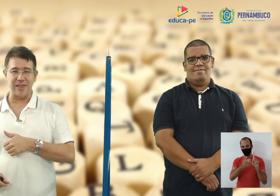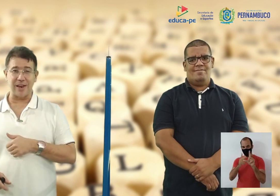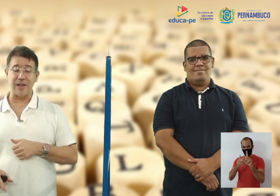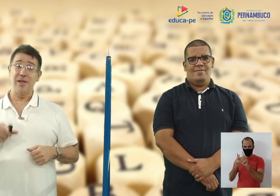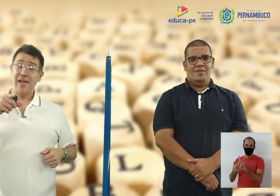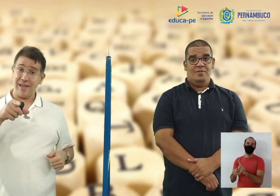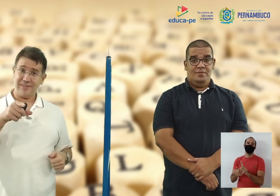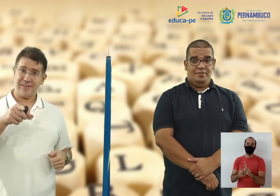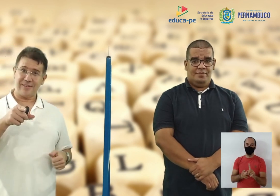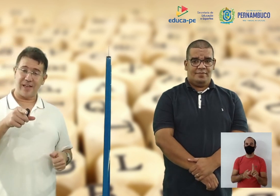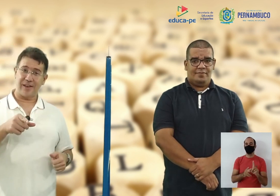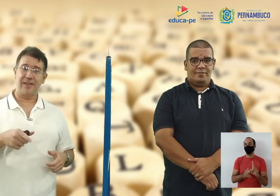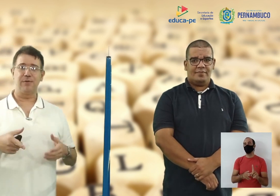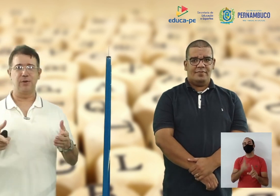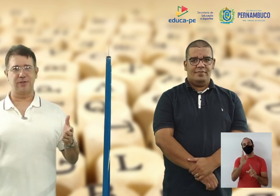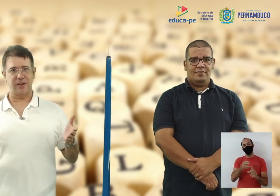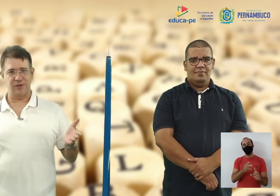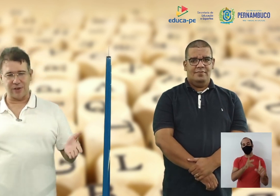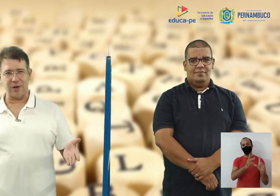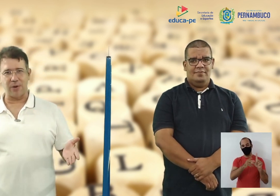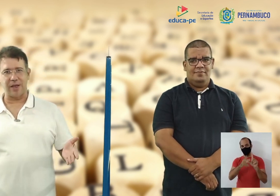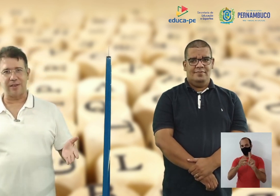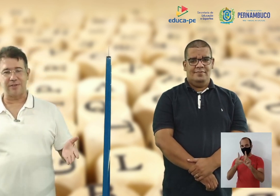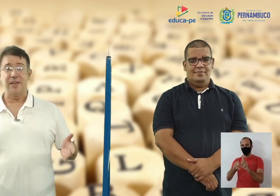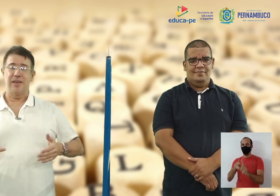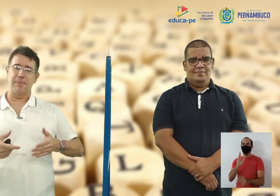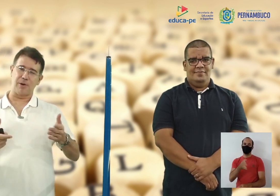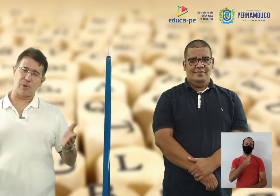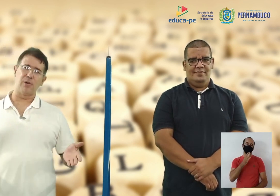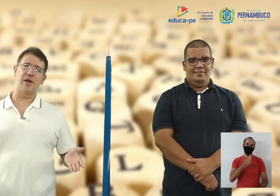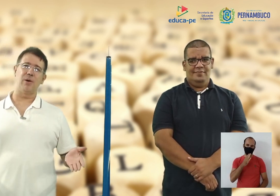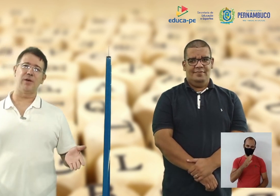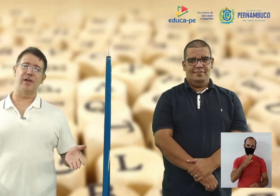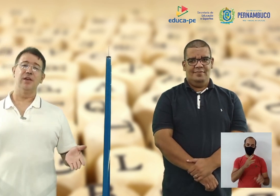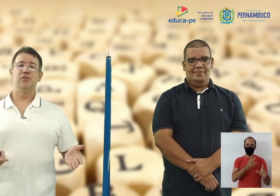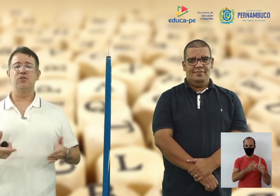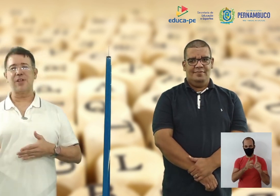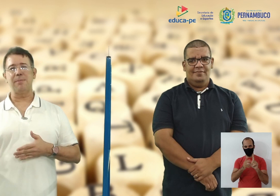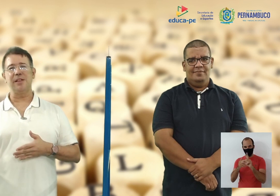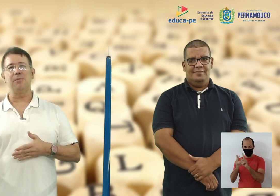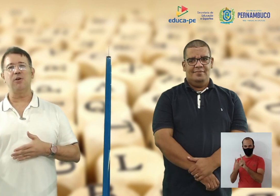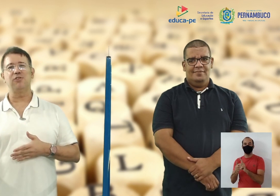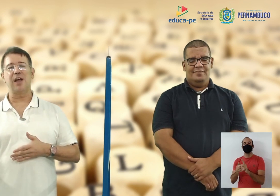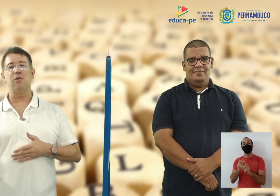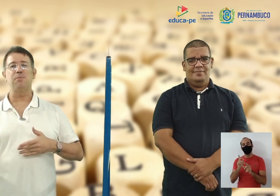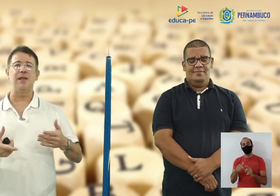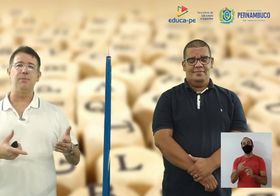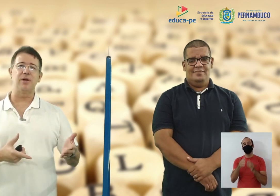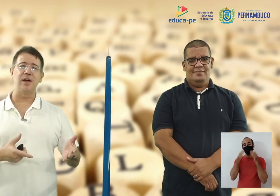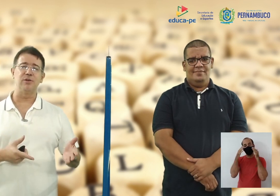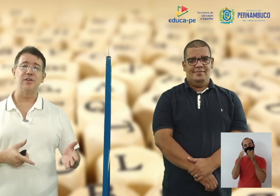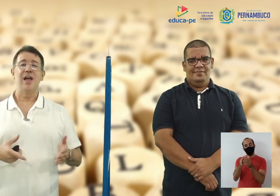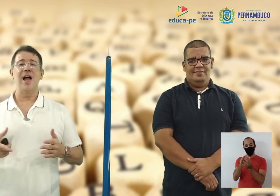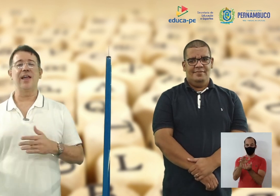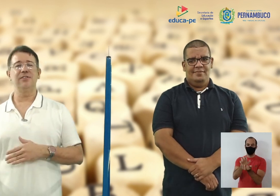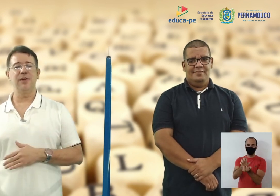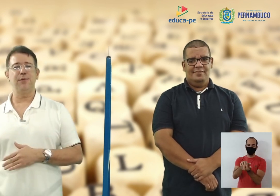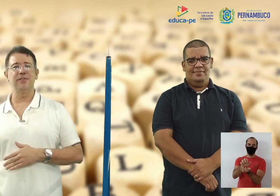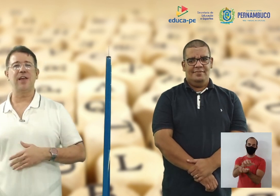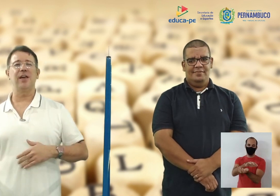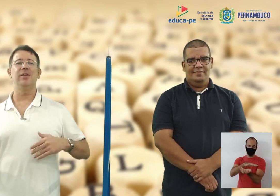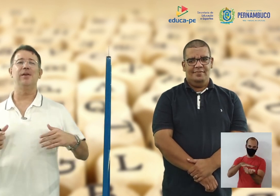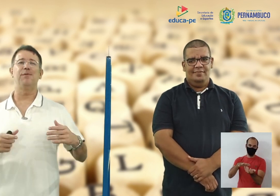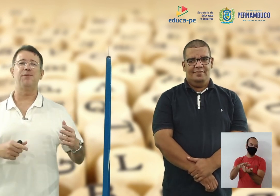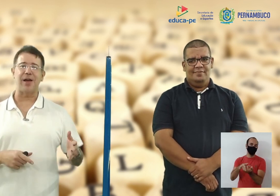Artístico Literário. Essa série que vocês já conhecem, que procura o quê? Justamente mostrar os pernambucanos, aqueles